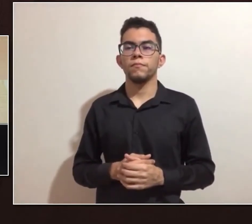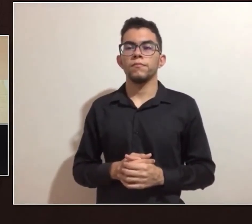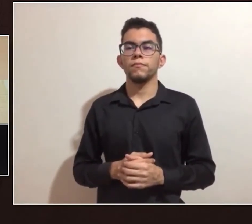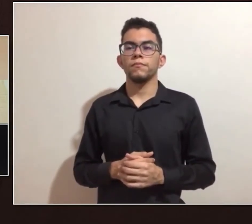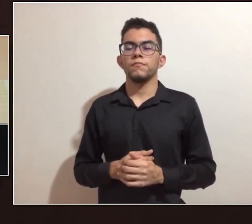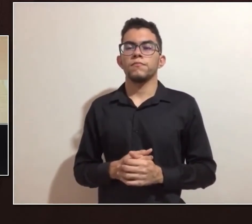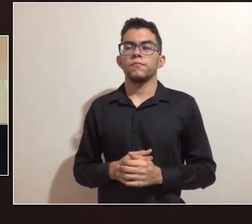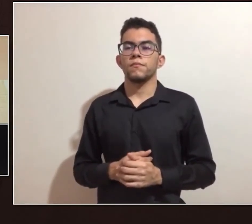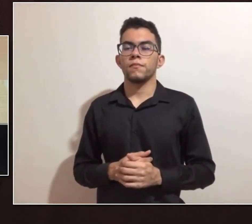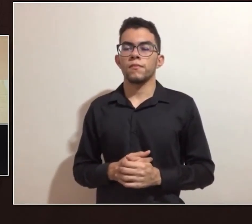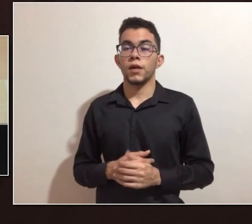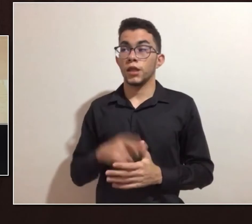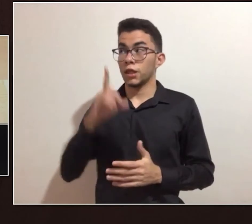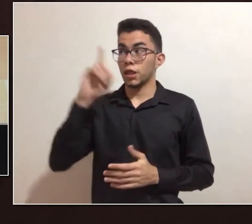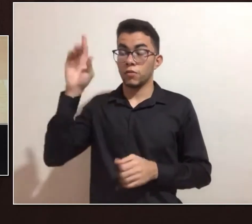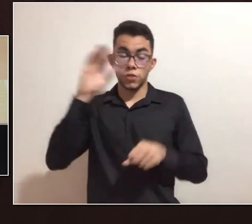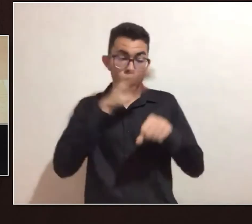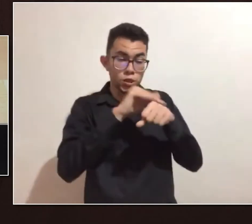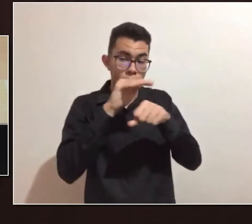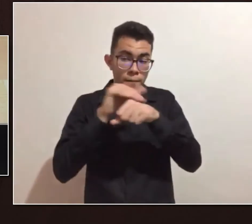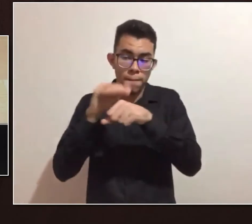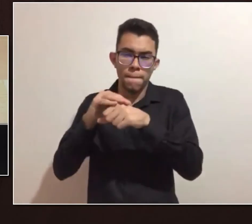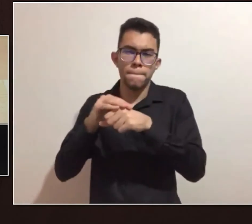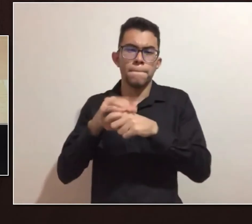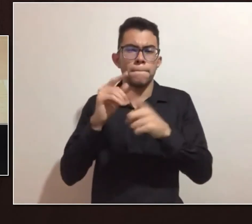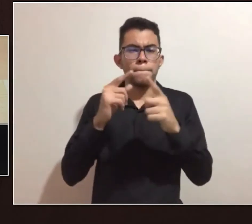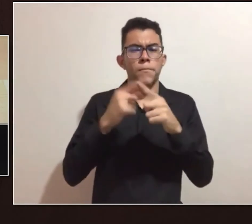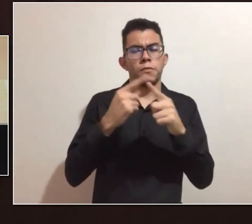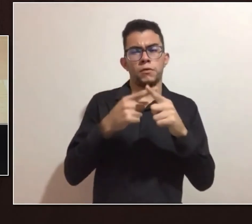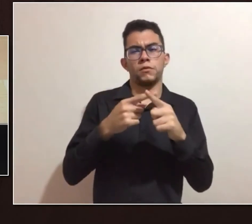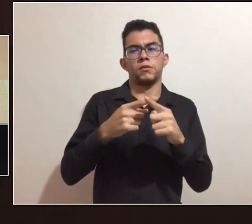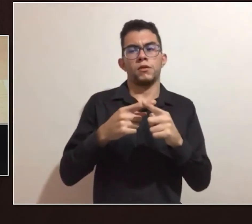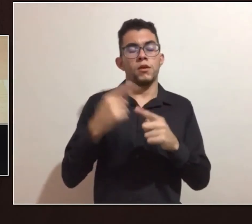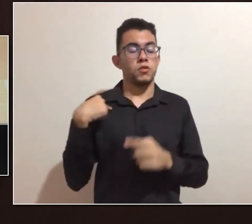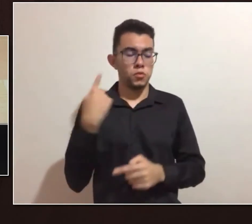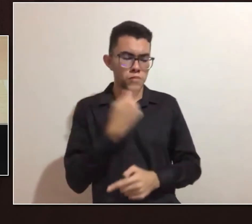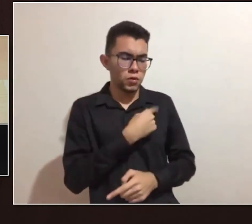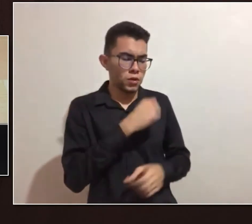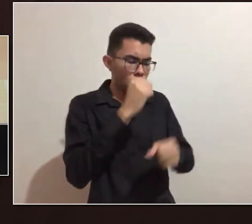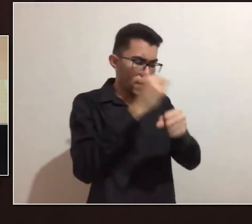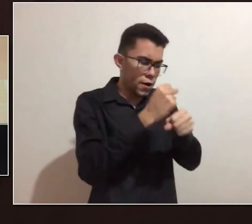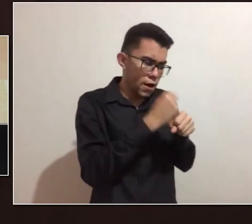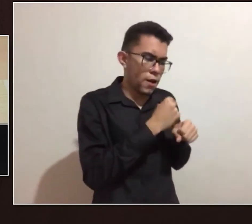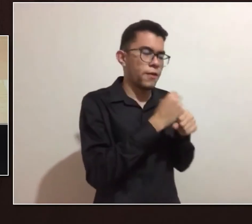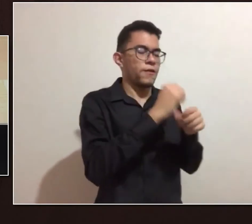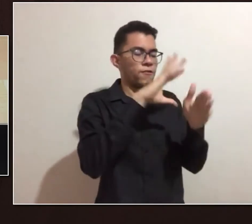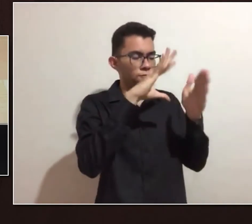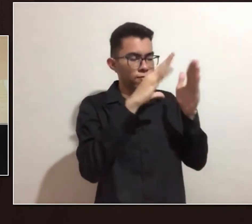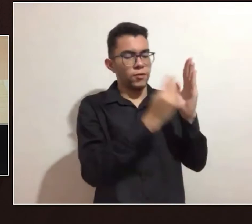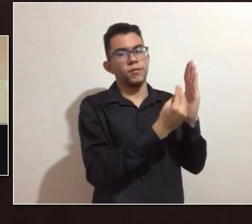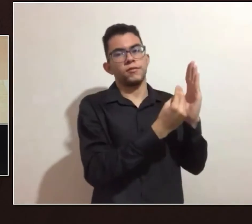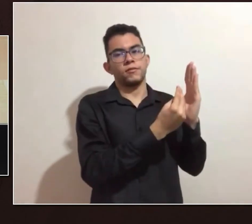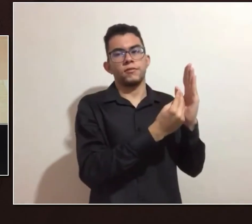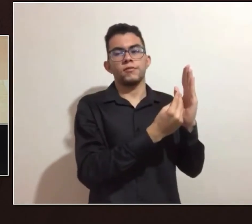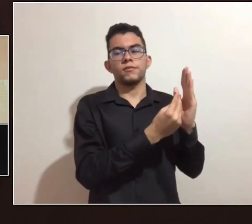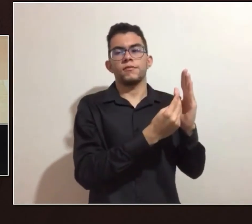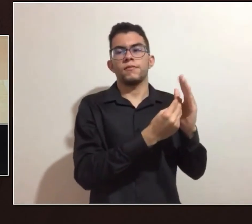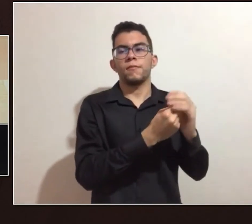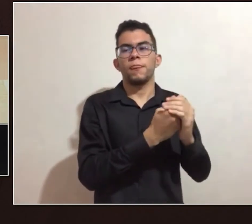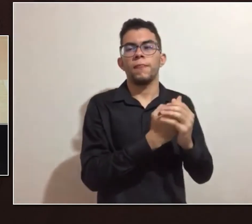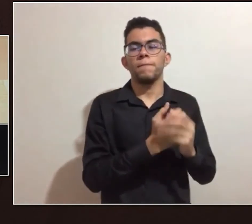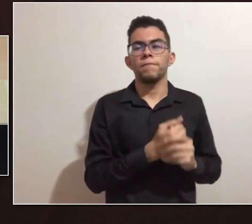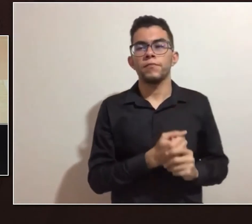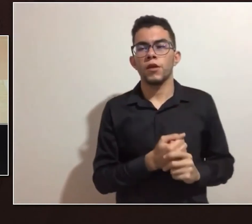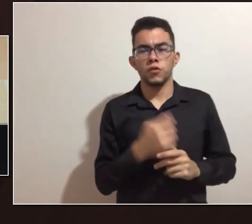igreja. Você e eu somos membros do corpo de Cristo, nós somos materiais para a edificação da igreja,